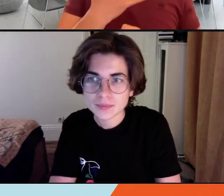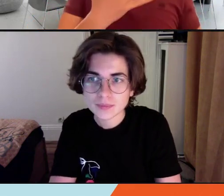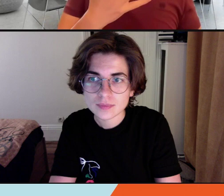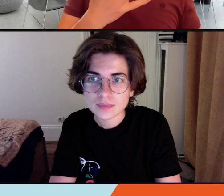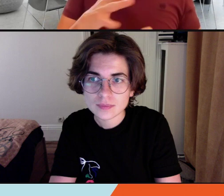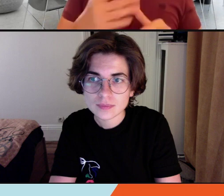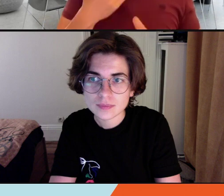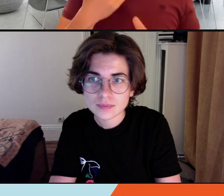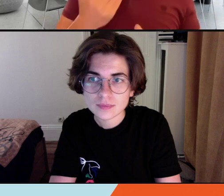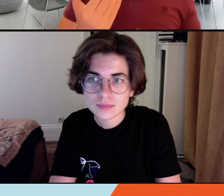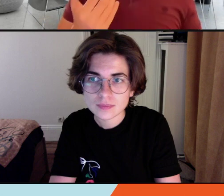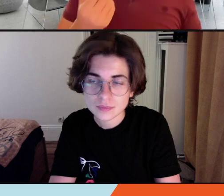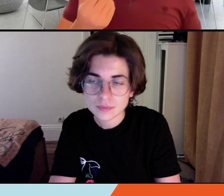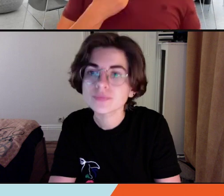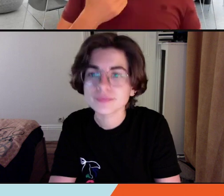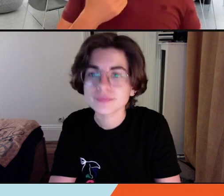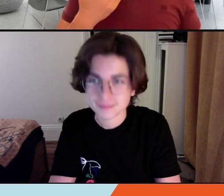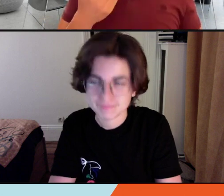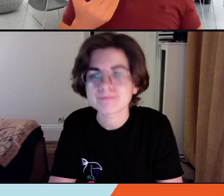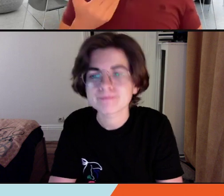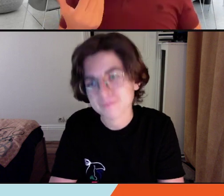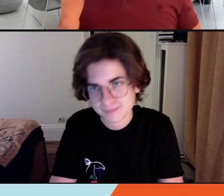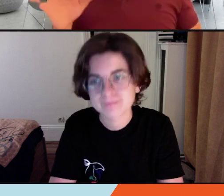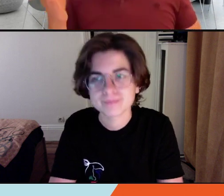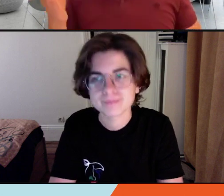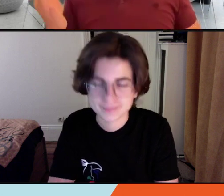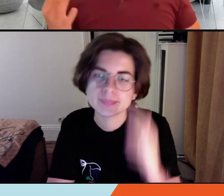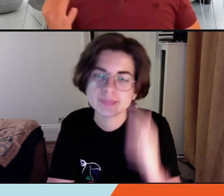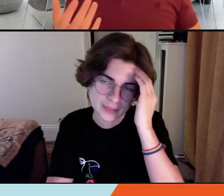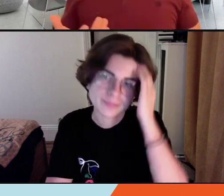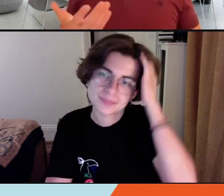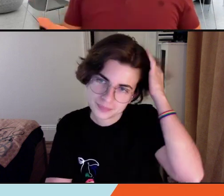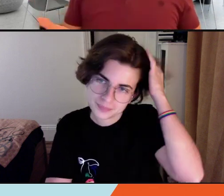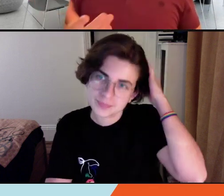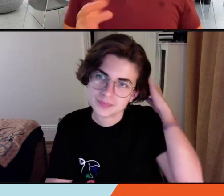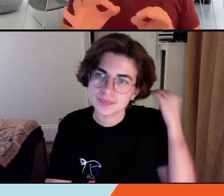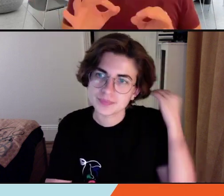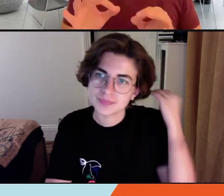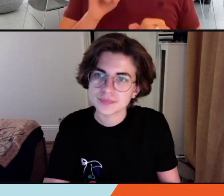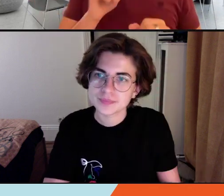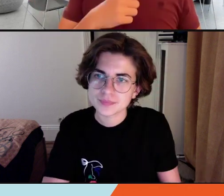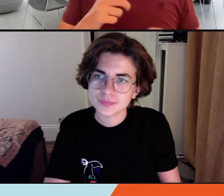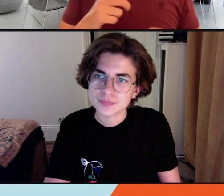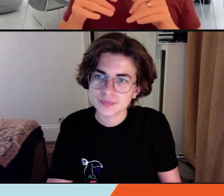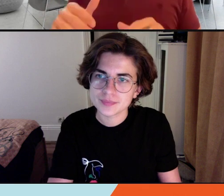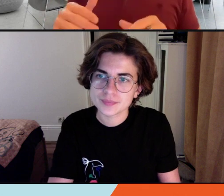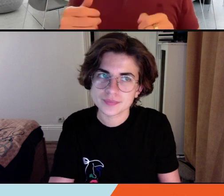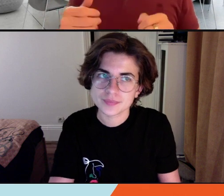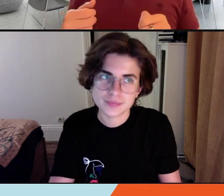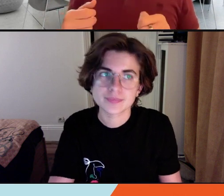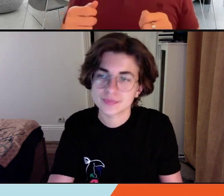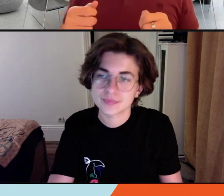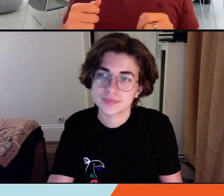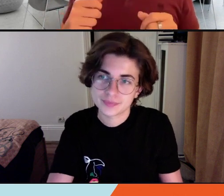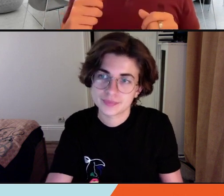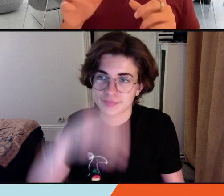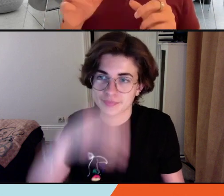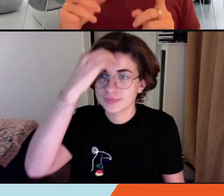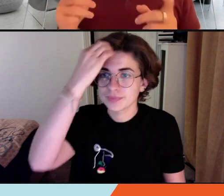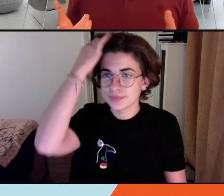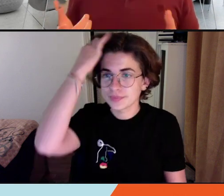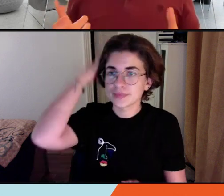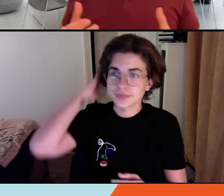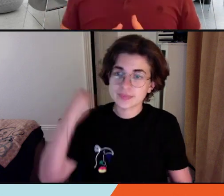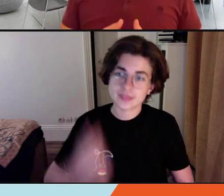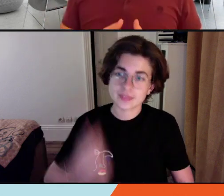ça marche mieux. En anglais, ça marche un peu mieux qu'en français. Et ça, il n'y a pas de secret. Il faut continuer à tester.